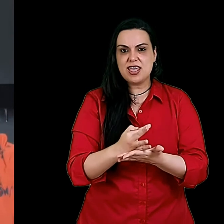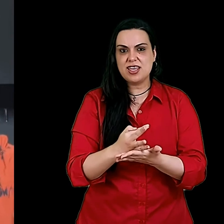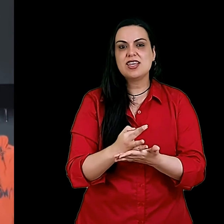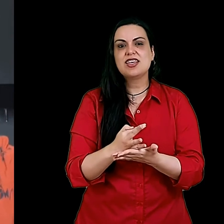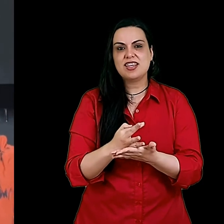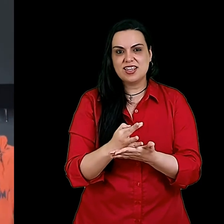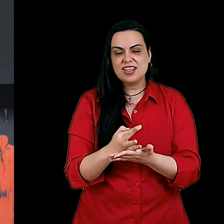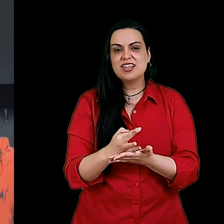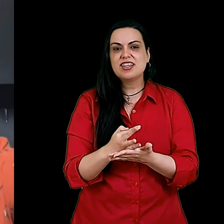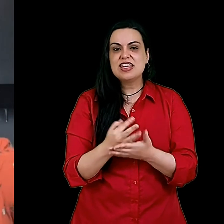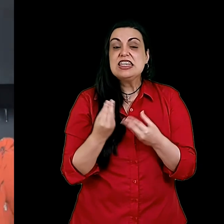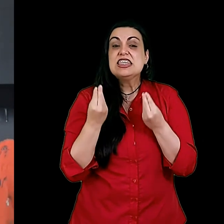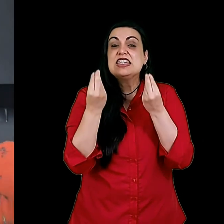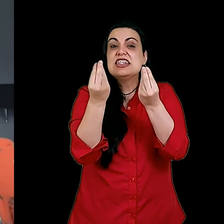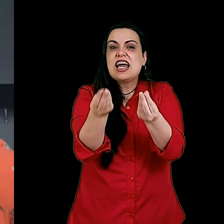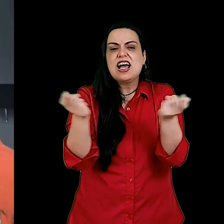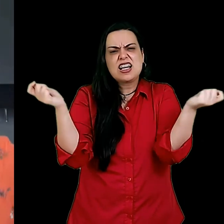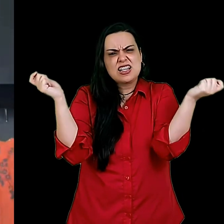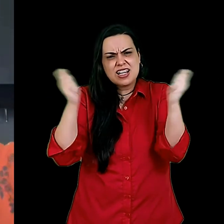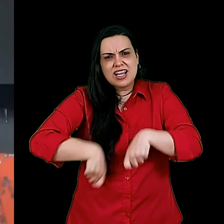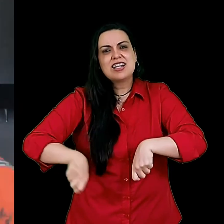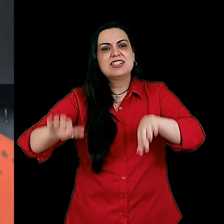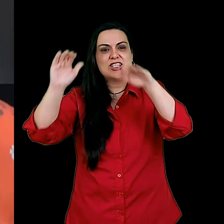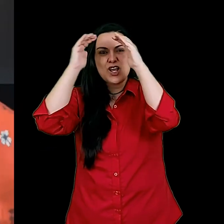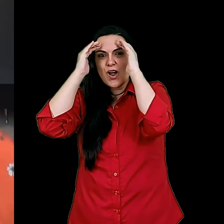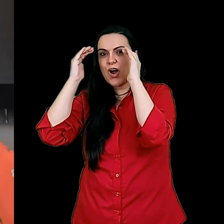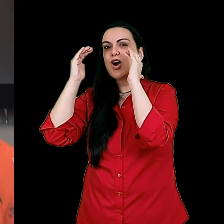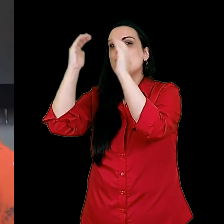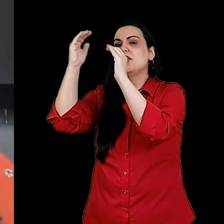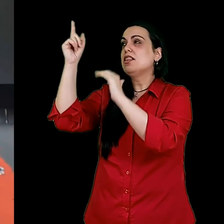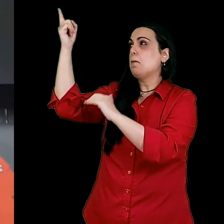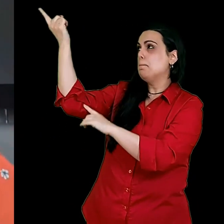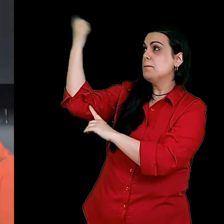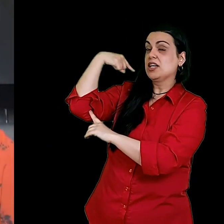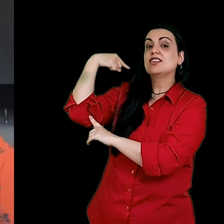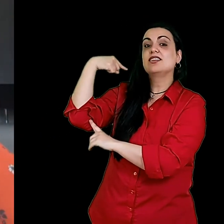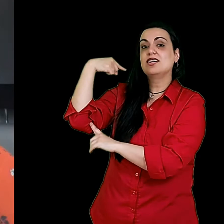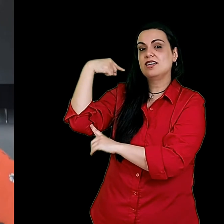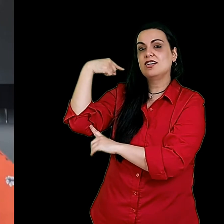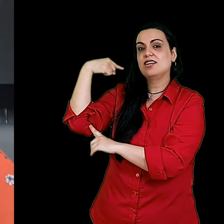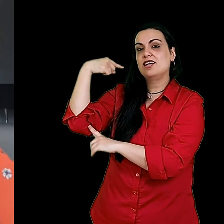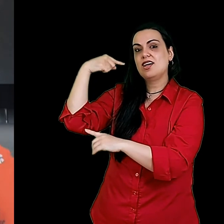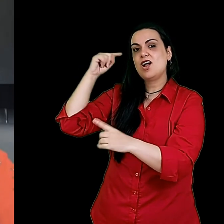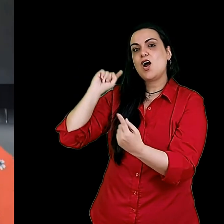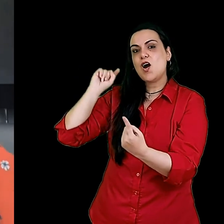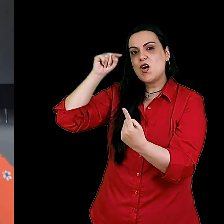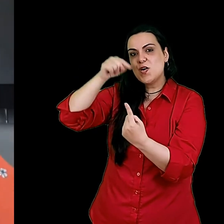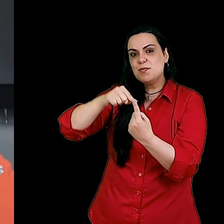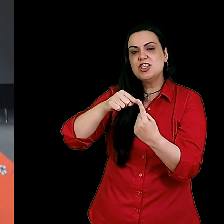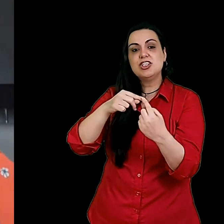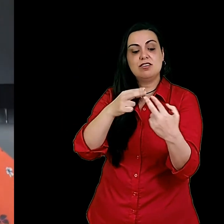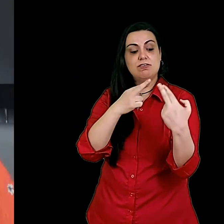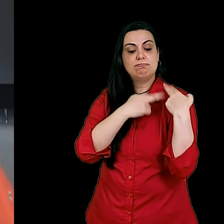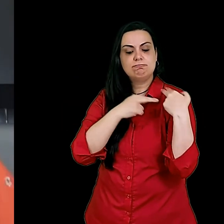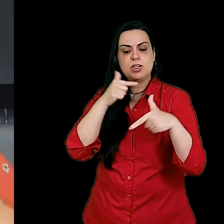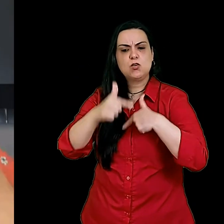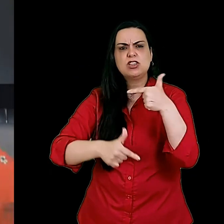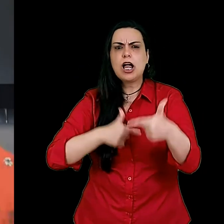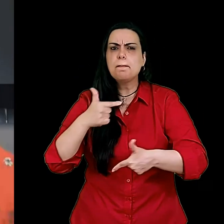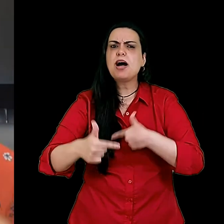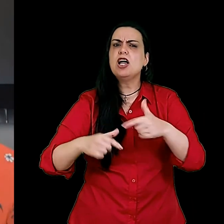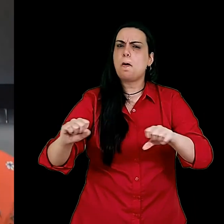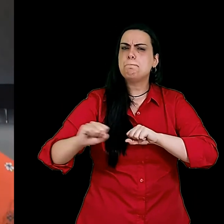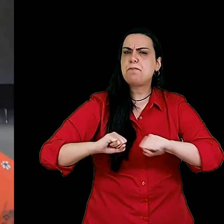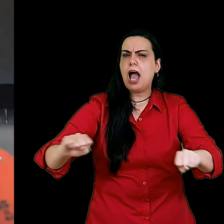que precisam de uma fé que dê a elas condições de cumprir o primeiro comando, para que